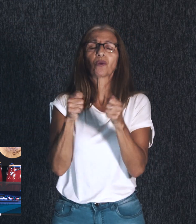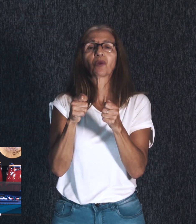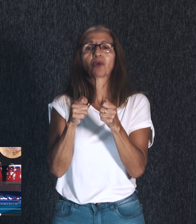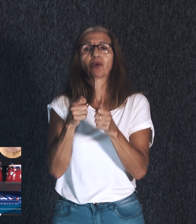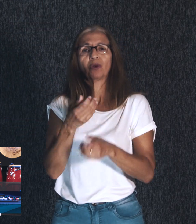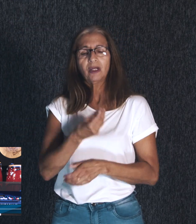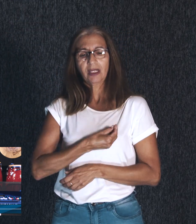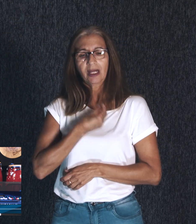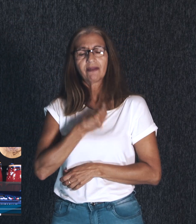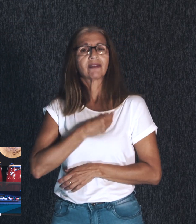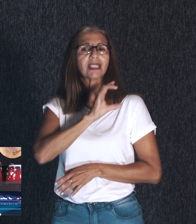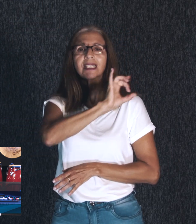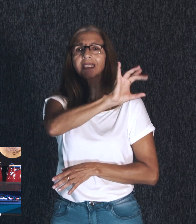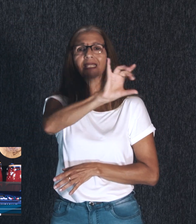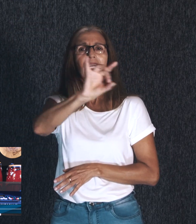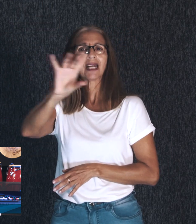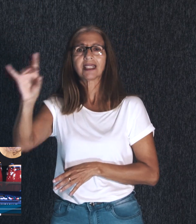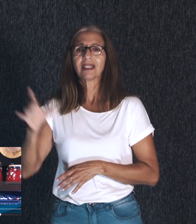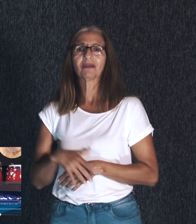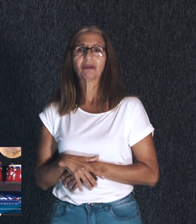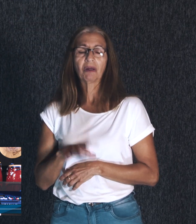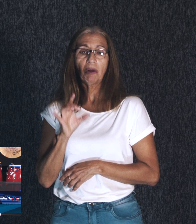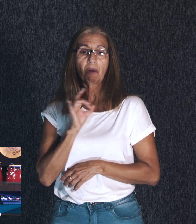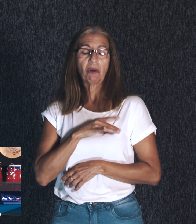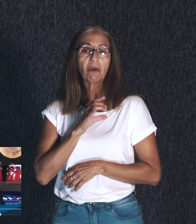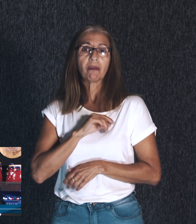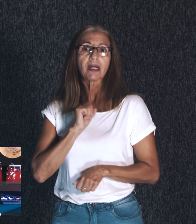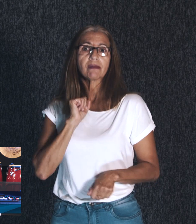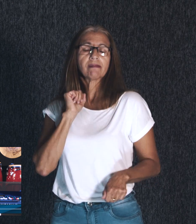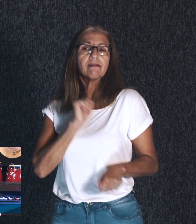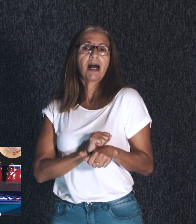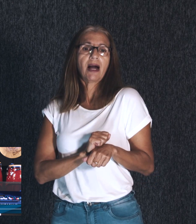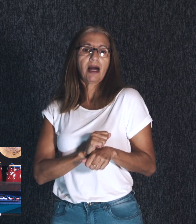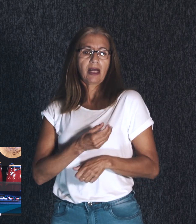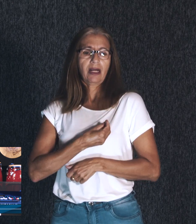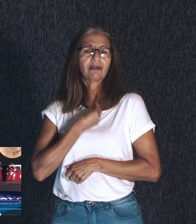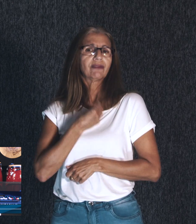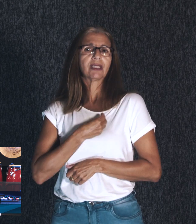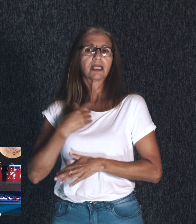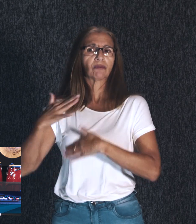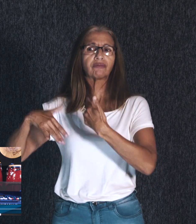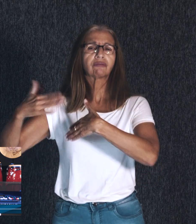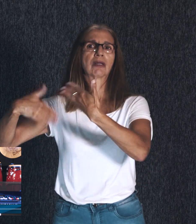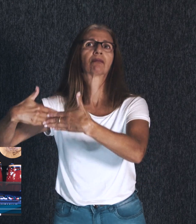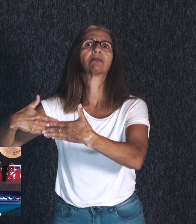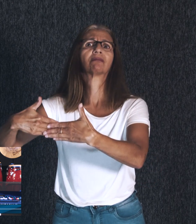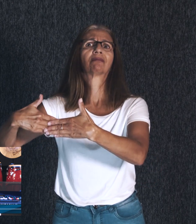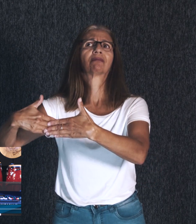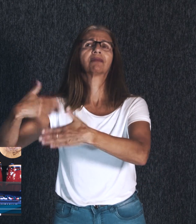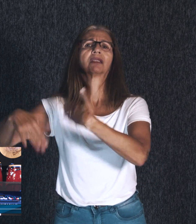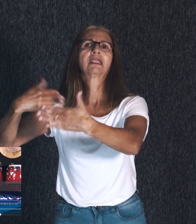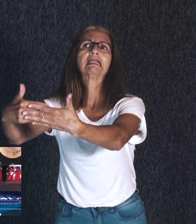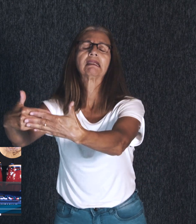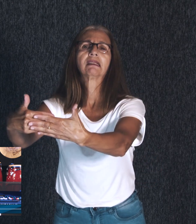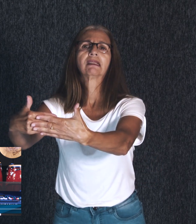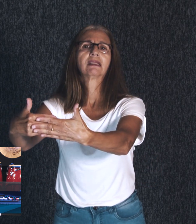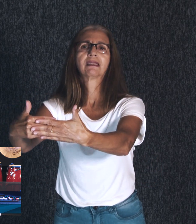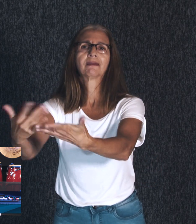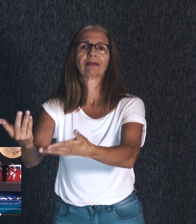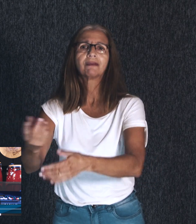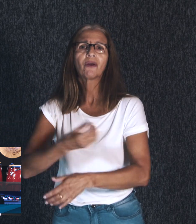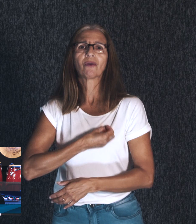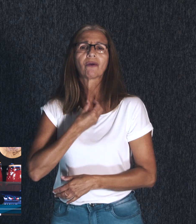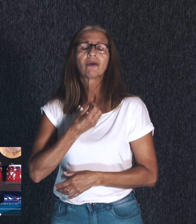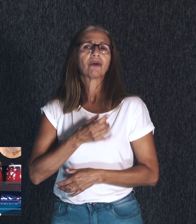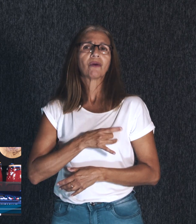medo. O medo paralisa. O medo neutraliza o nosso potencial.